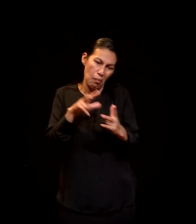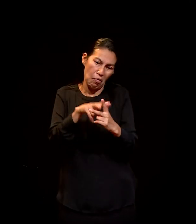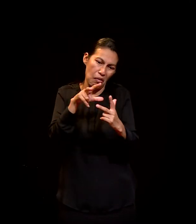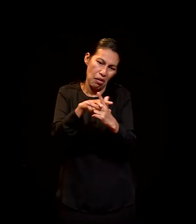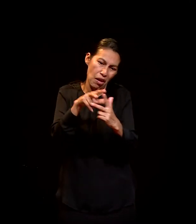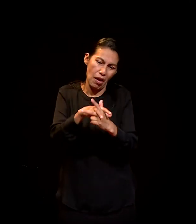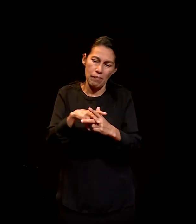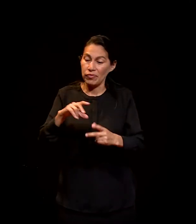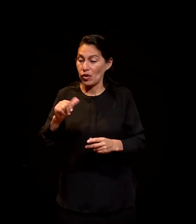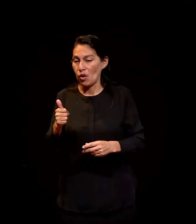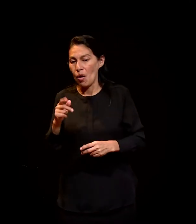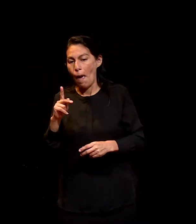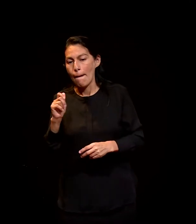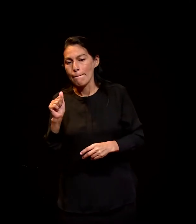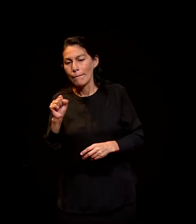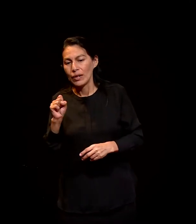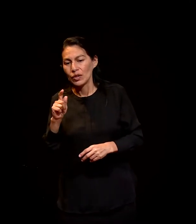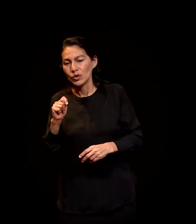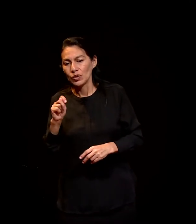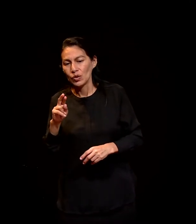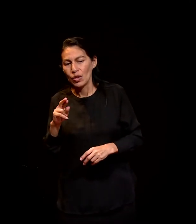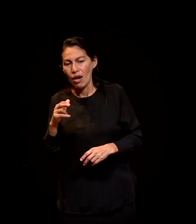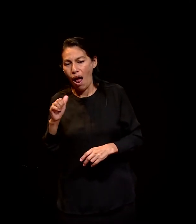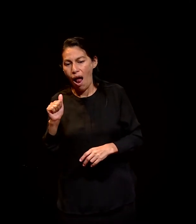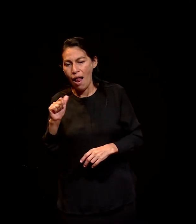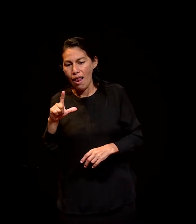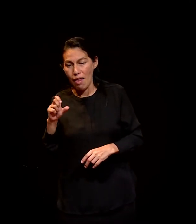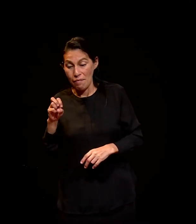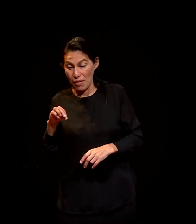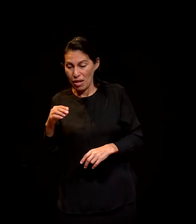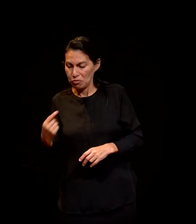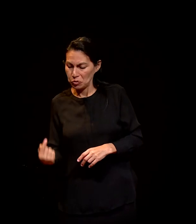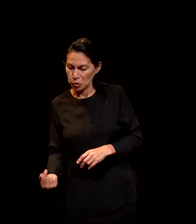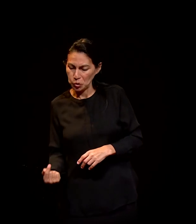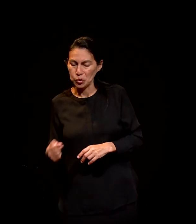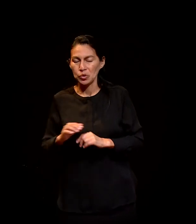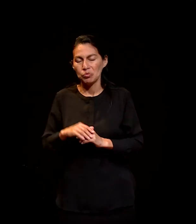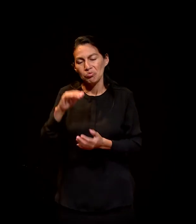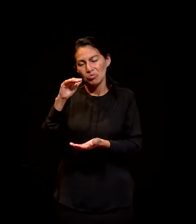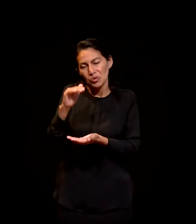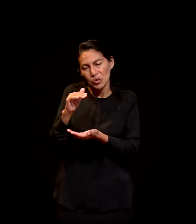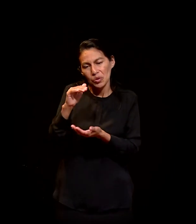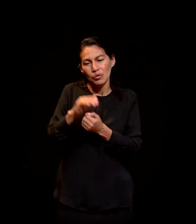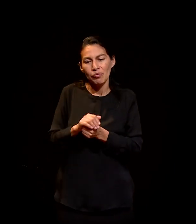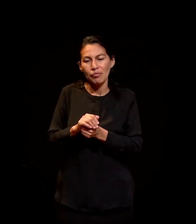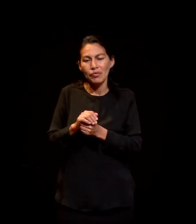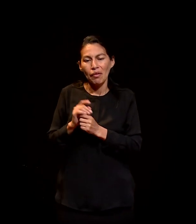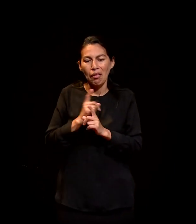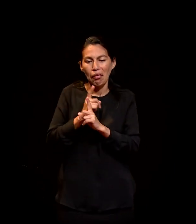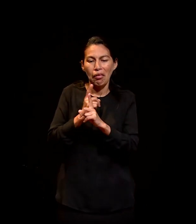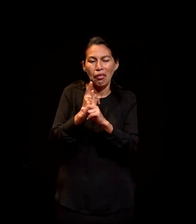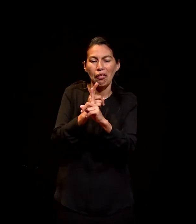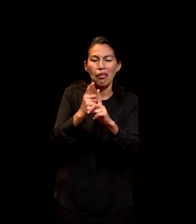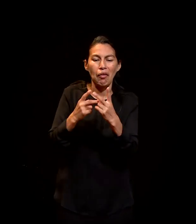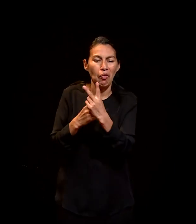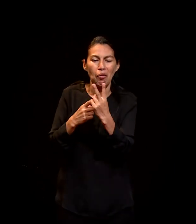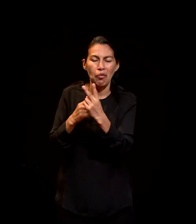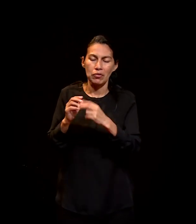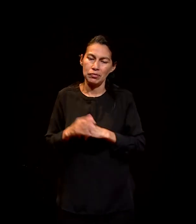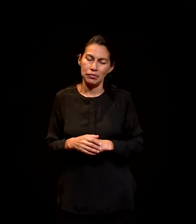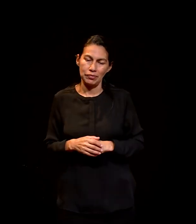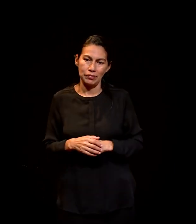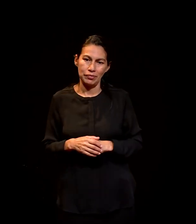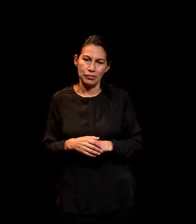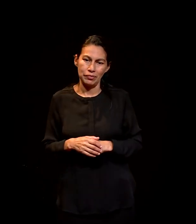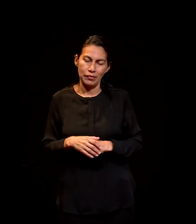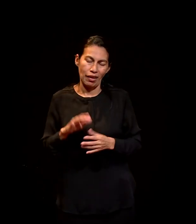es muy chiquito pues éste pues ahí siguiendo al grande hay ladrando haciendo lo que puede y pues afortunadamente